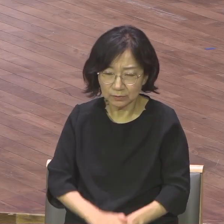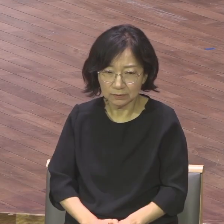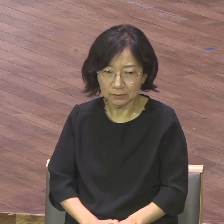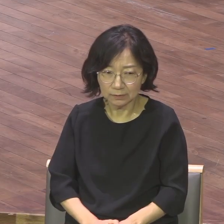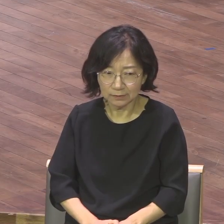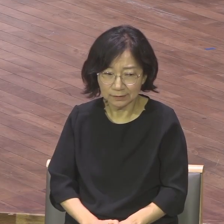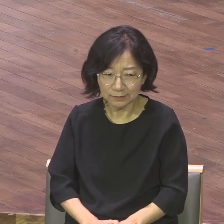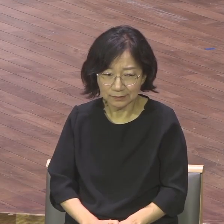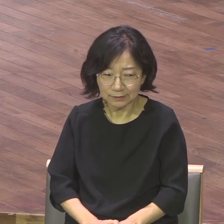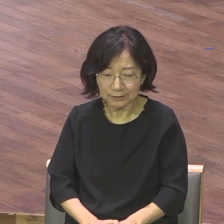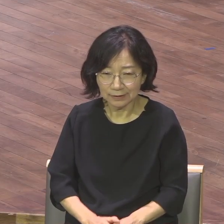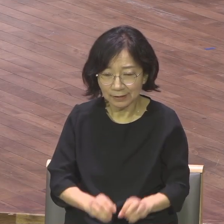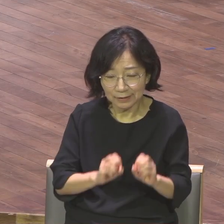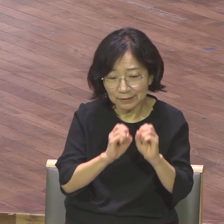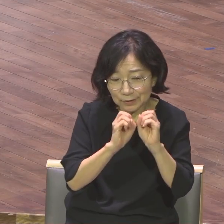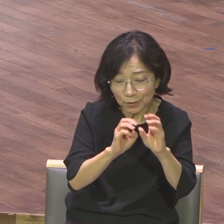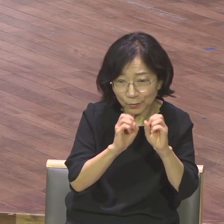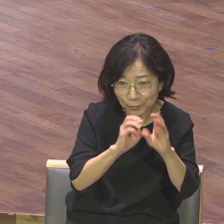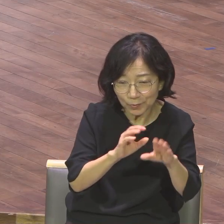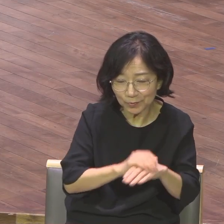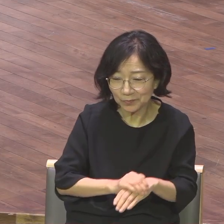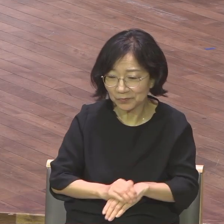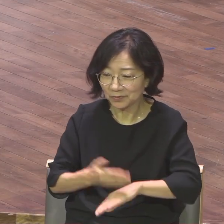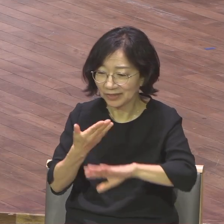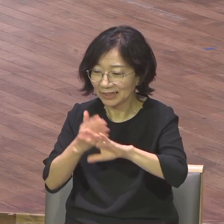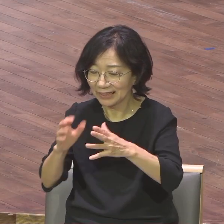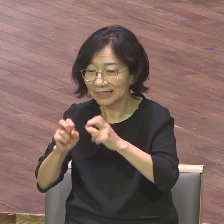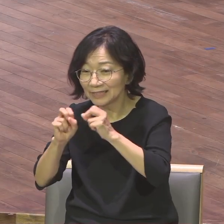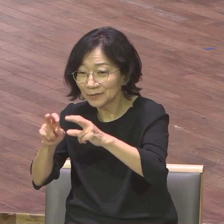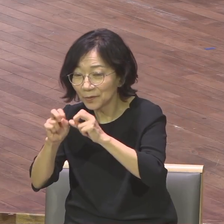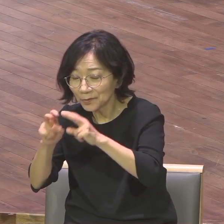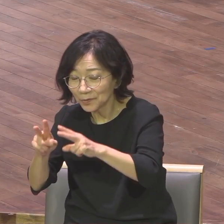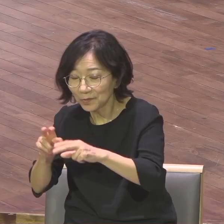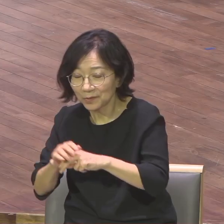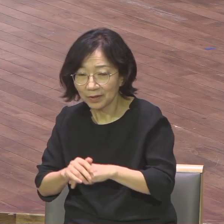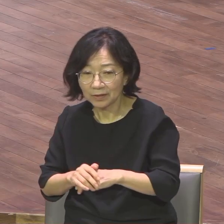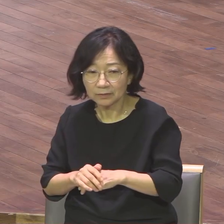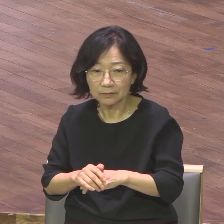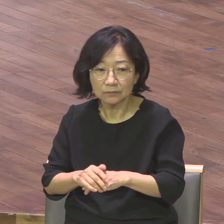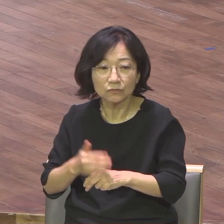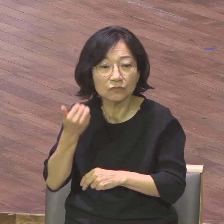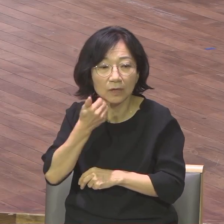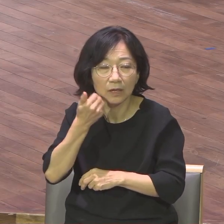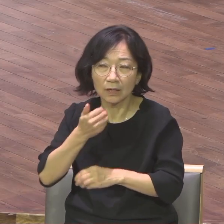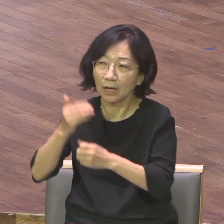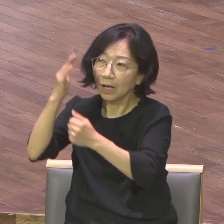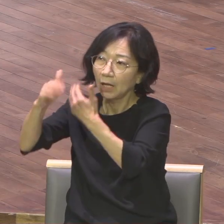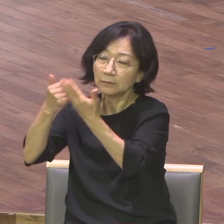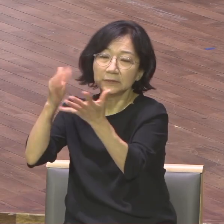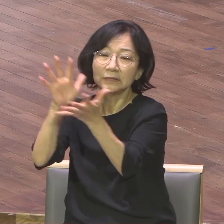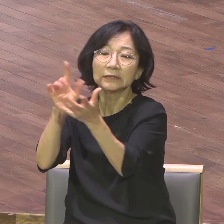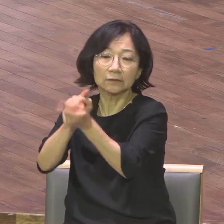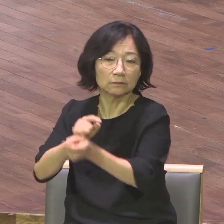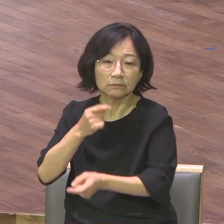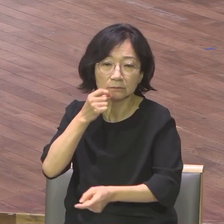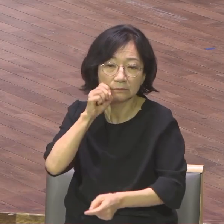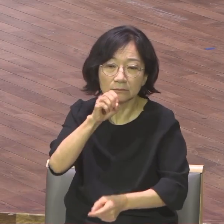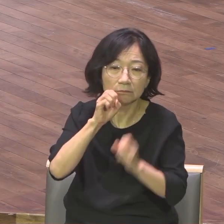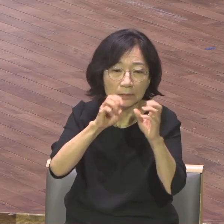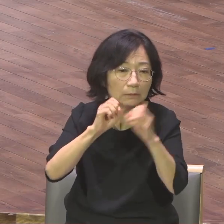전도는요, 선교는 미련한 방법이에요. 전도의 미련한 방법을 통해 사람을 구원하기로